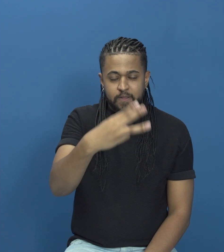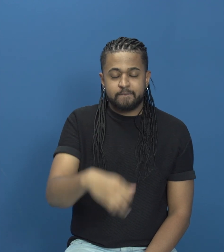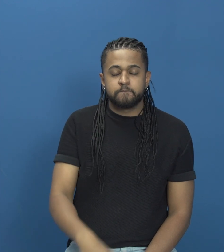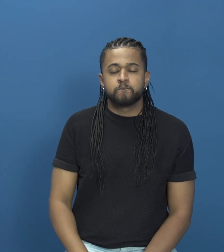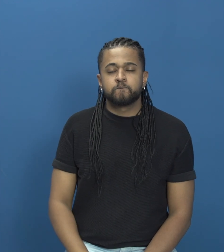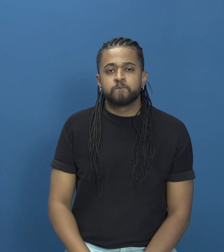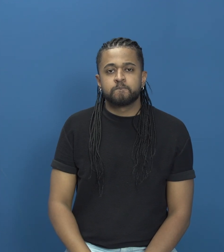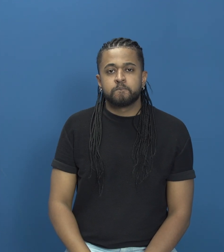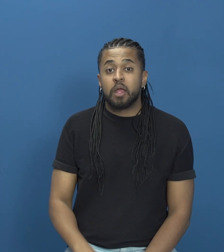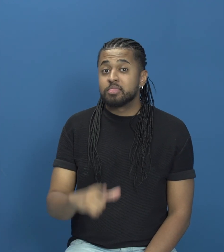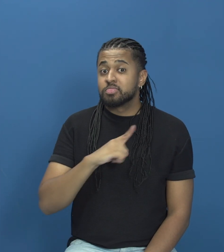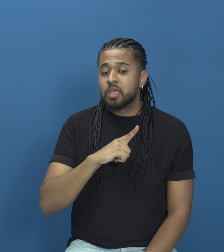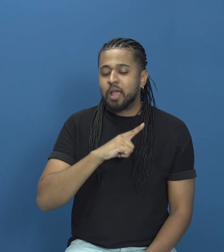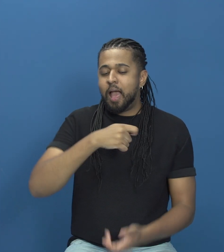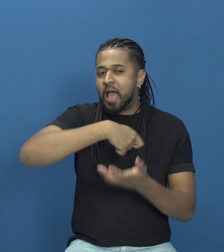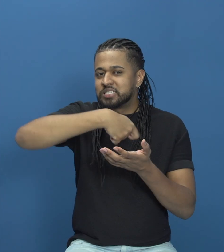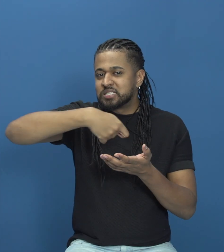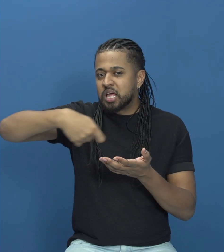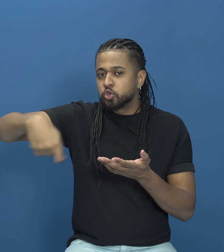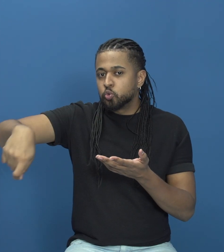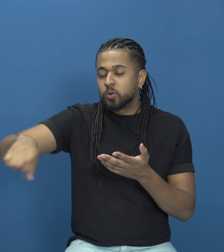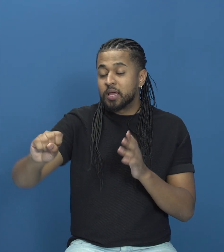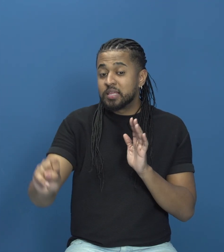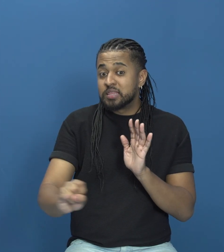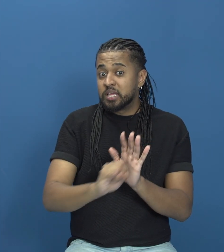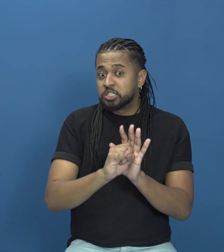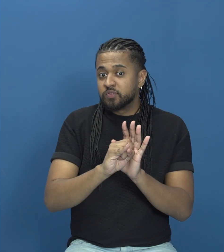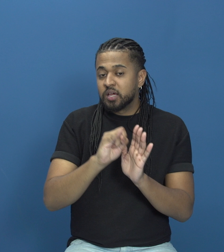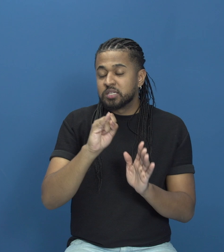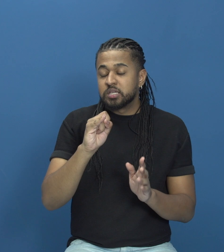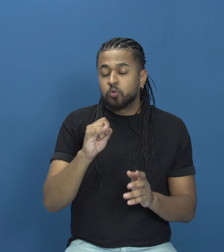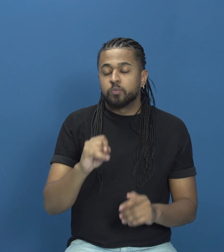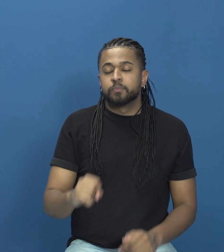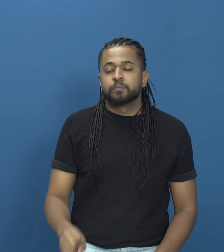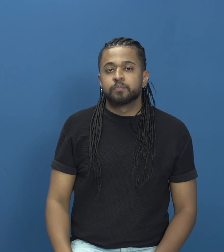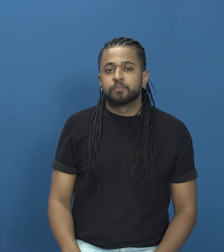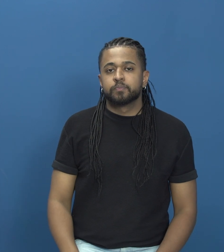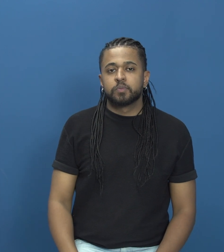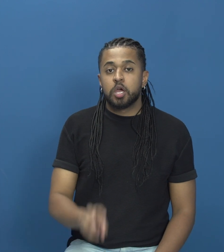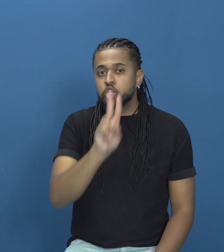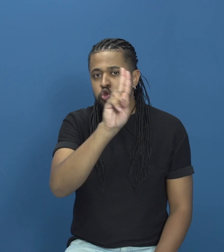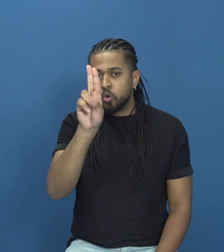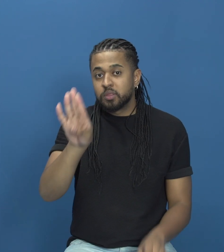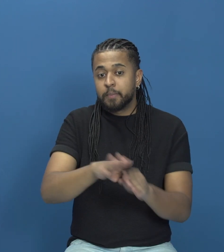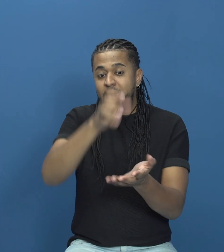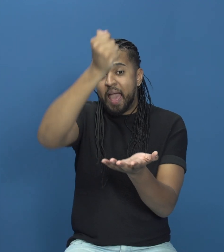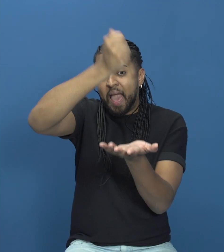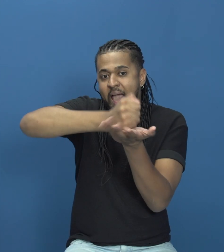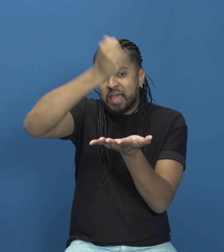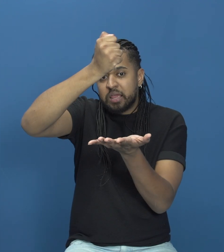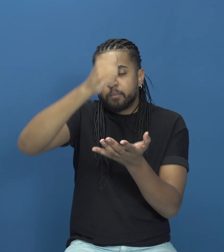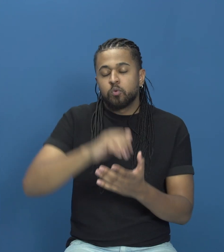9.4.3. Conter a assinatura com identificação, abre parênteses, nome e carimbo,